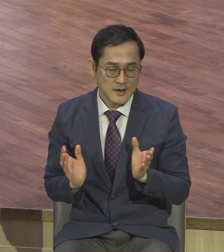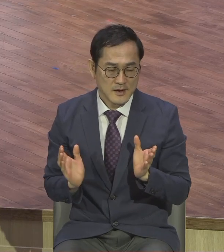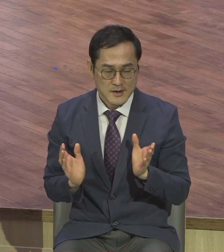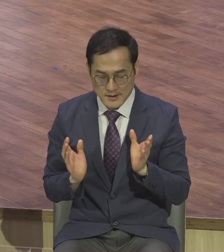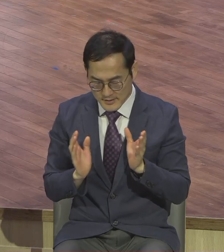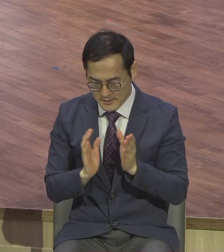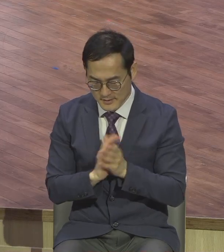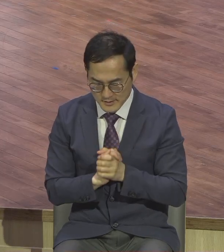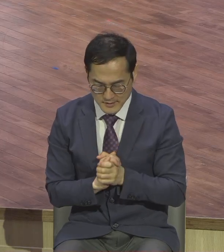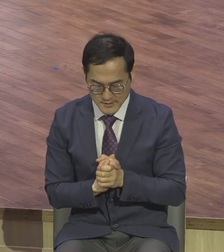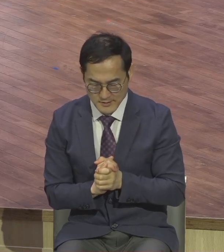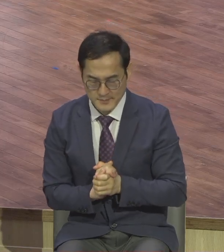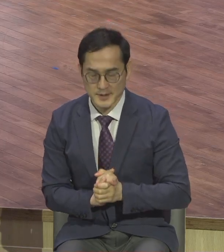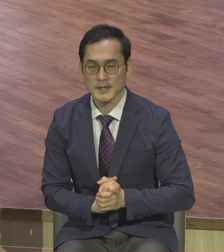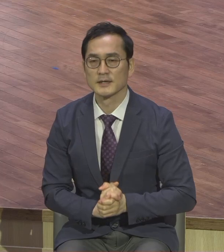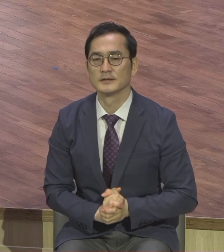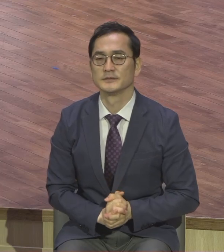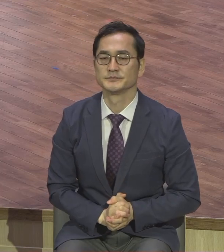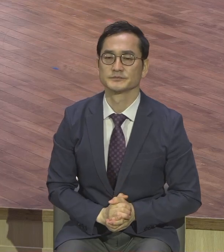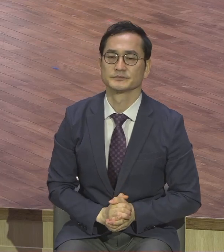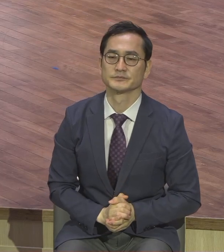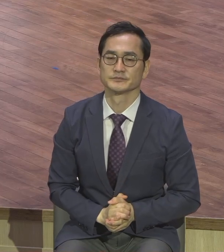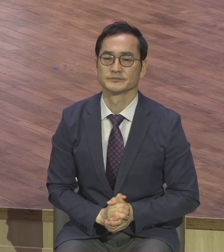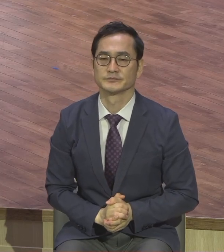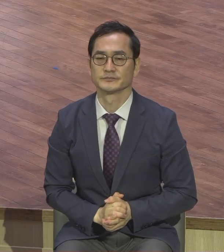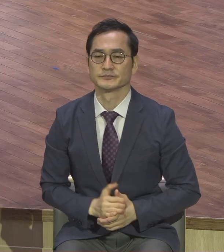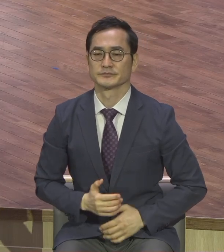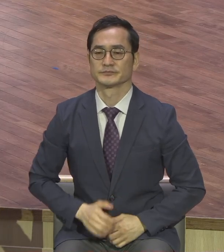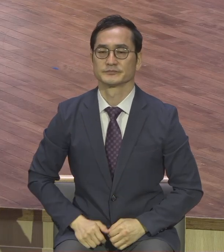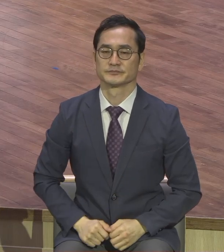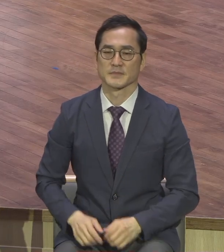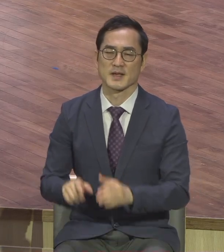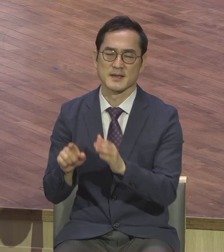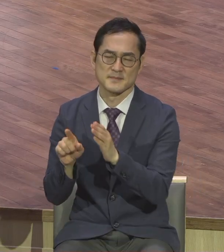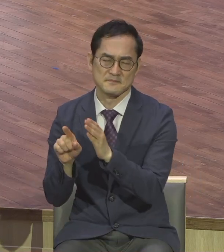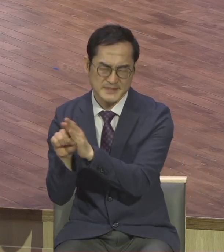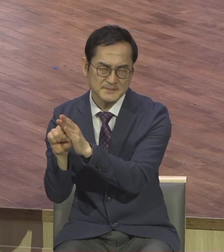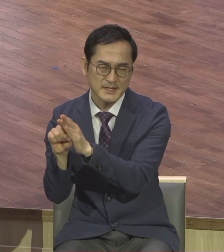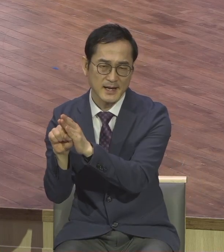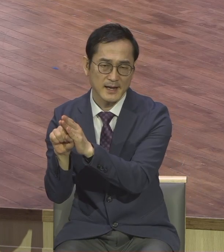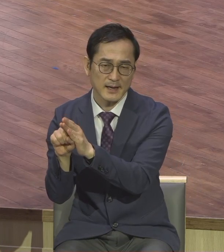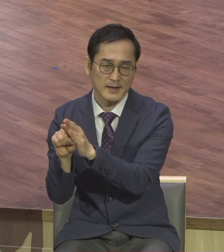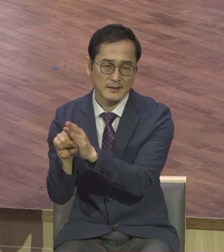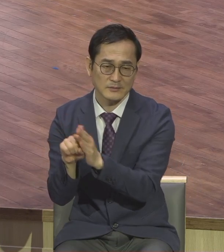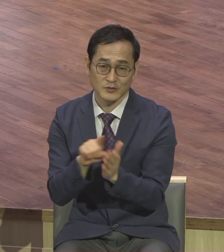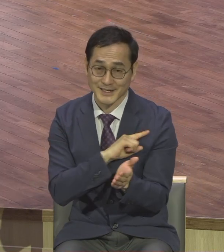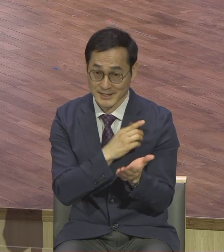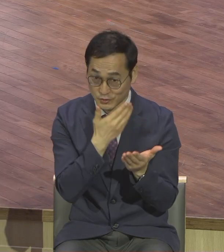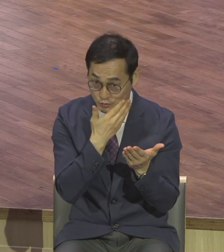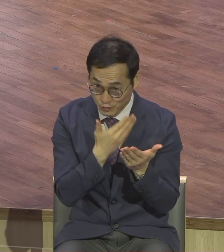아멘. 감사합니다. 왜 빌립 무엇보다도 가장 중요한 믿음이지요.